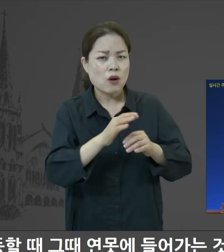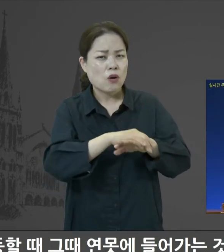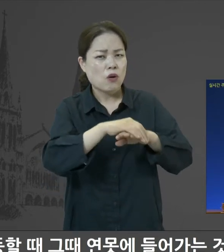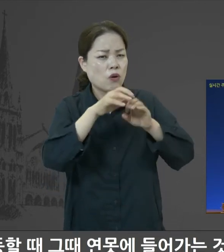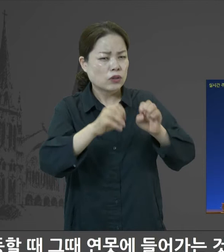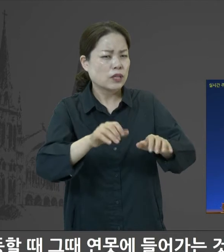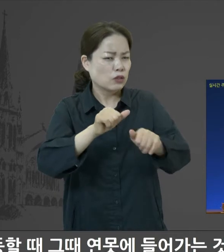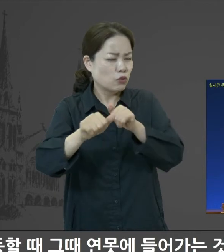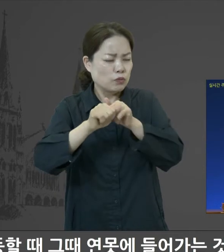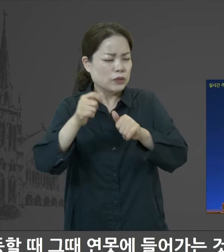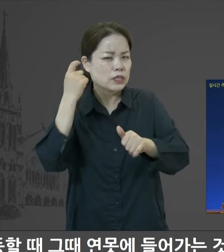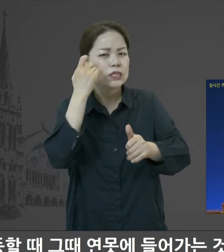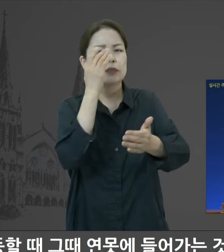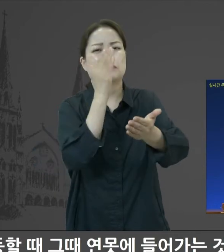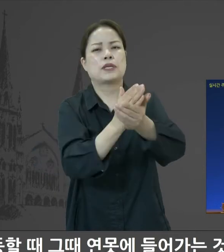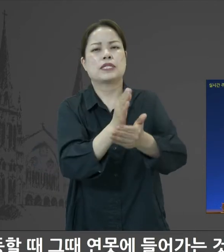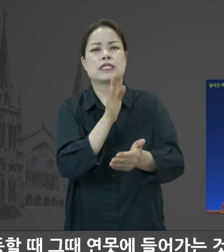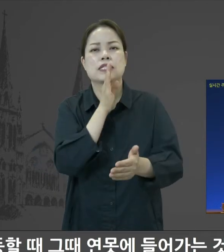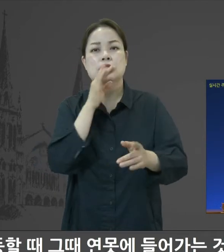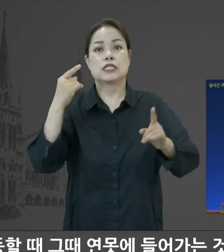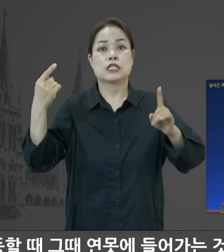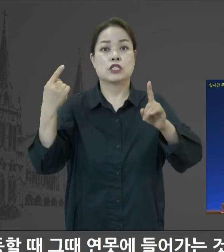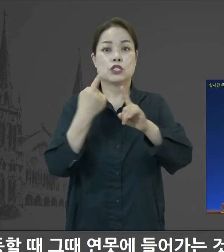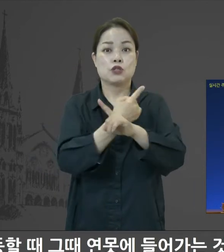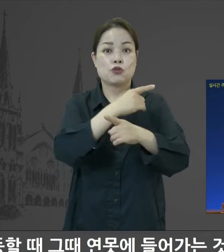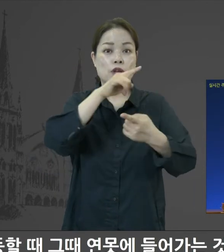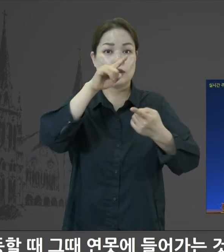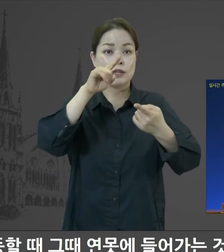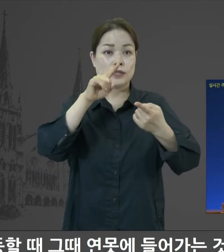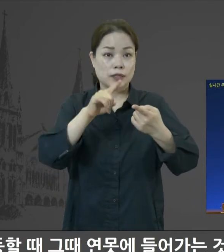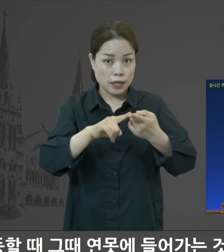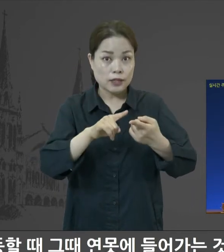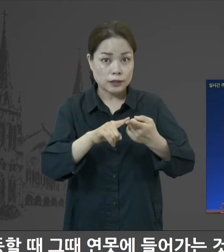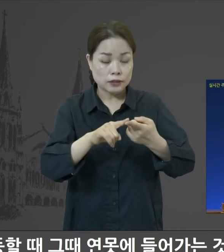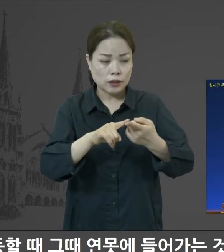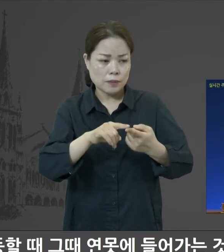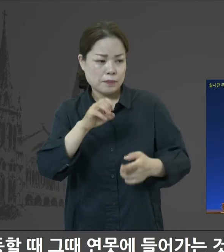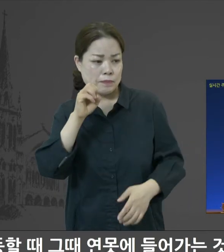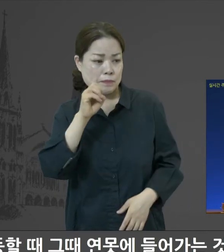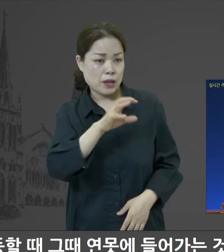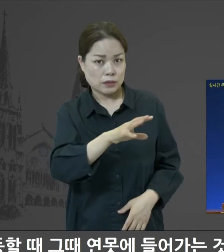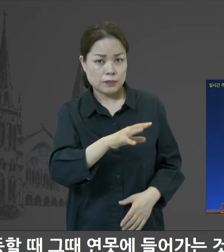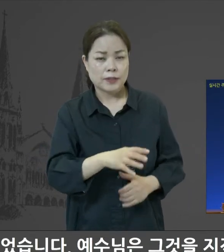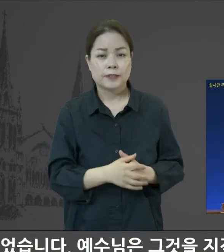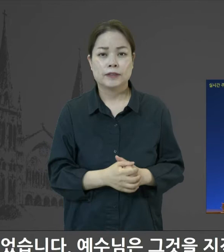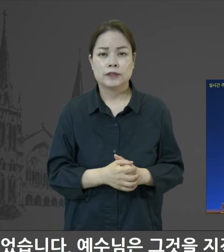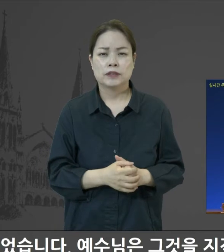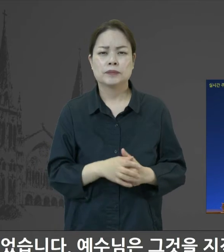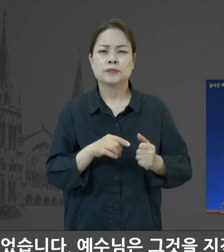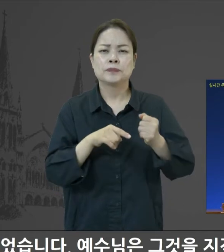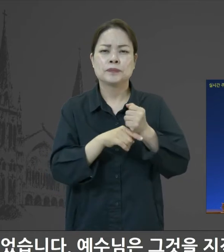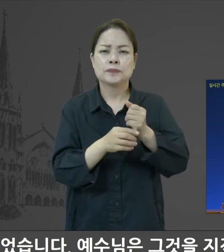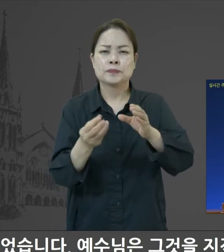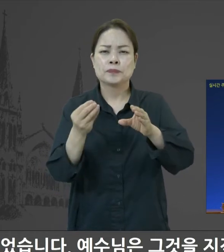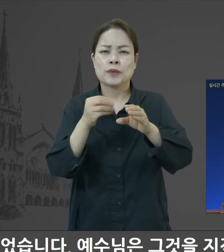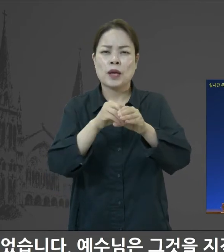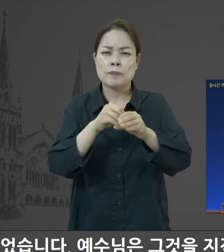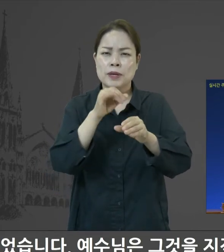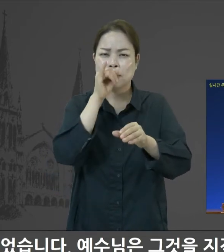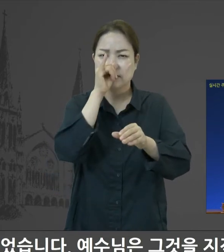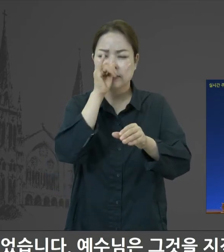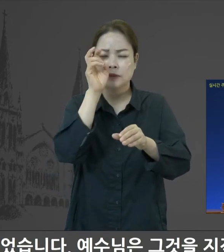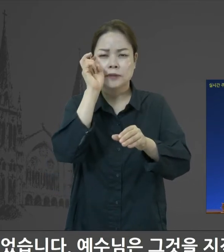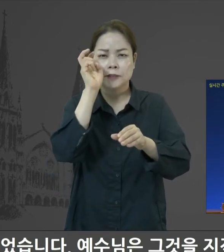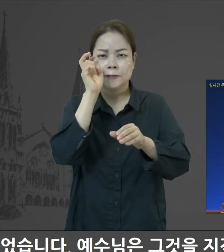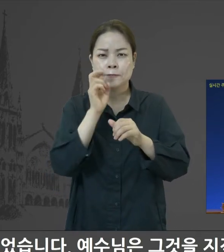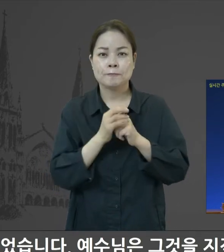소문이 아니라 진정한 치료책을 찾아야 된다라고 말씀하는 것이 아닌가, 그런 의미가 함축되어 있지 않나 생각해